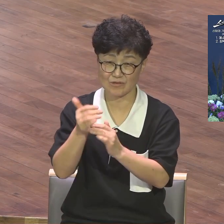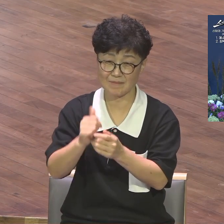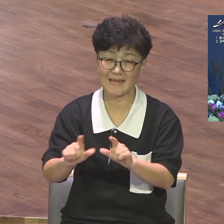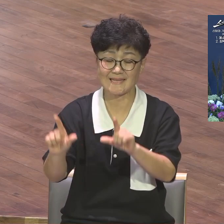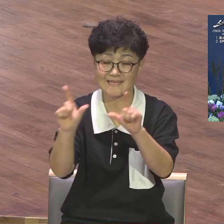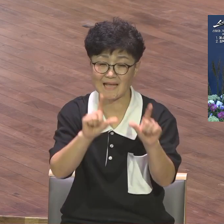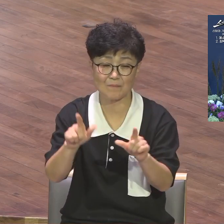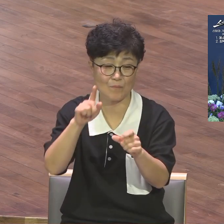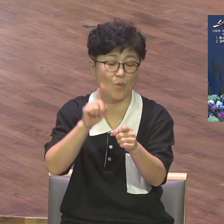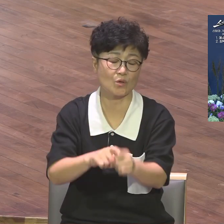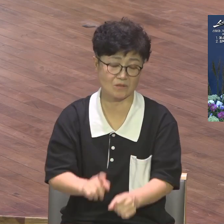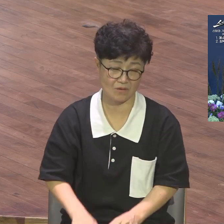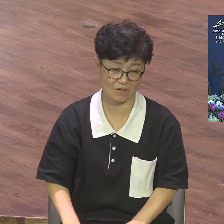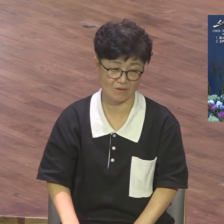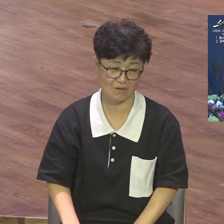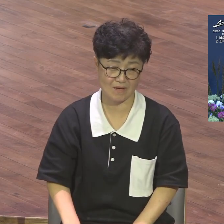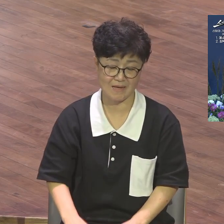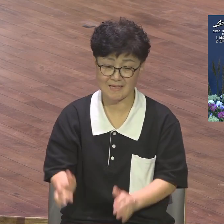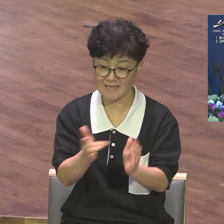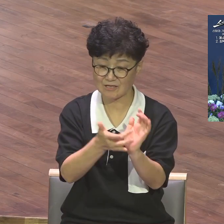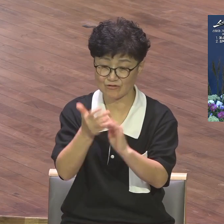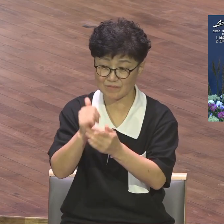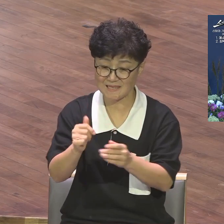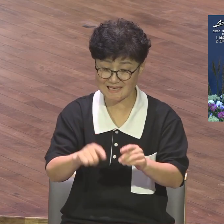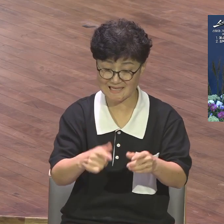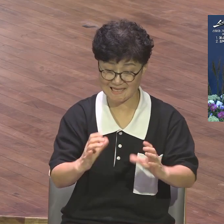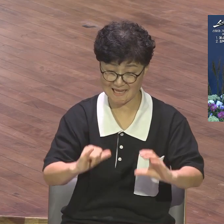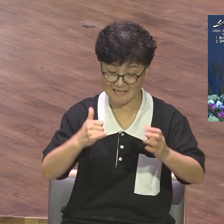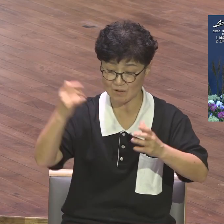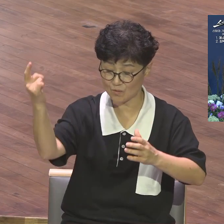이 땅에 오신 목적을 말씀하신 것입니다.